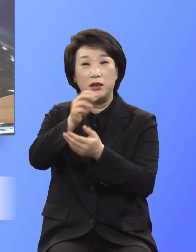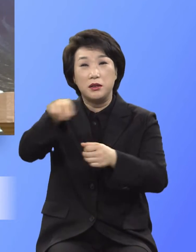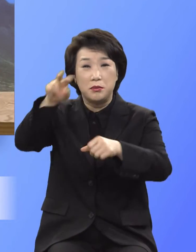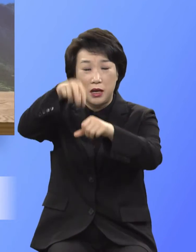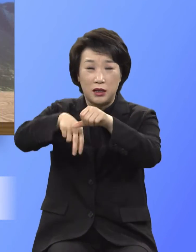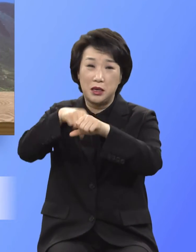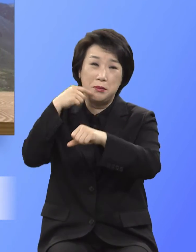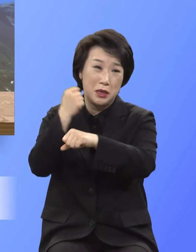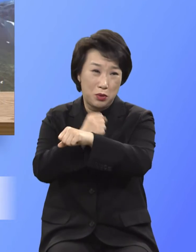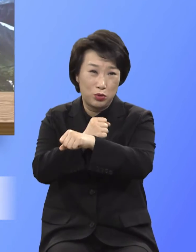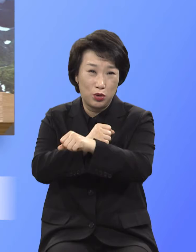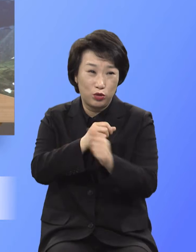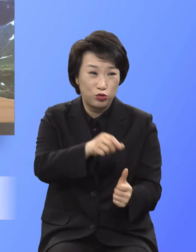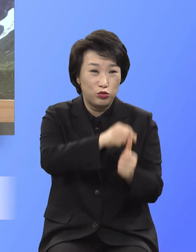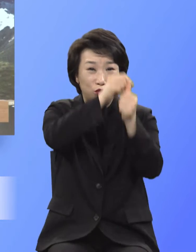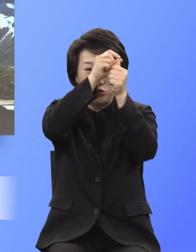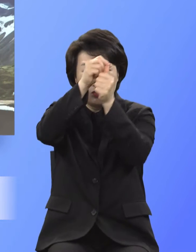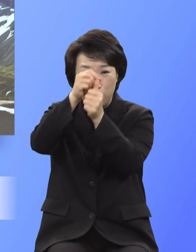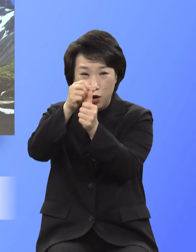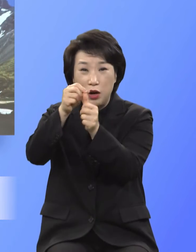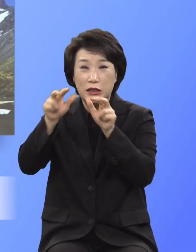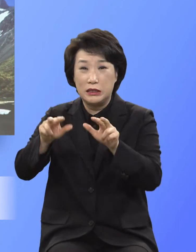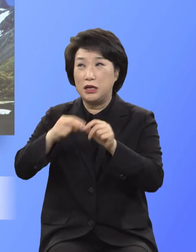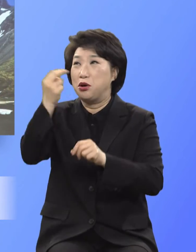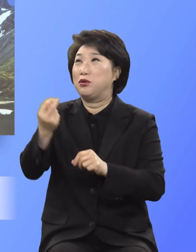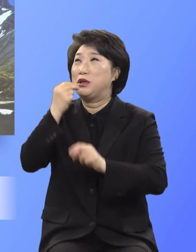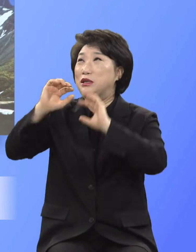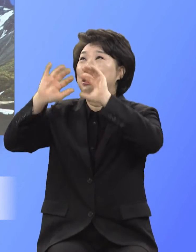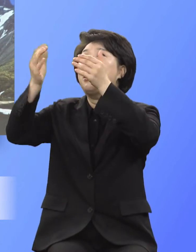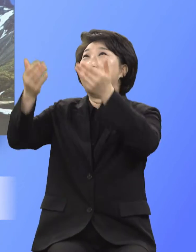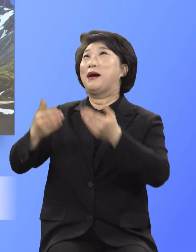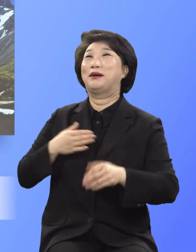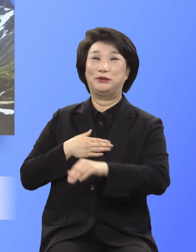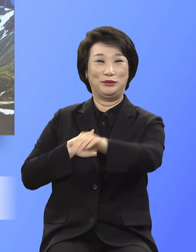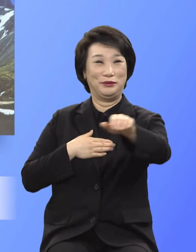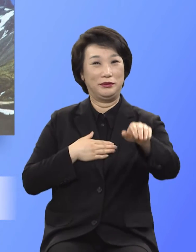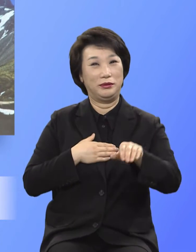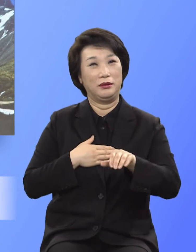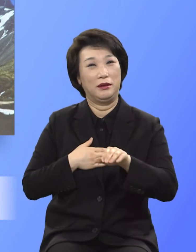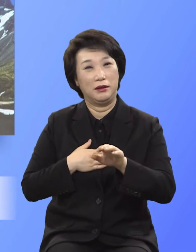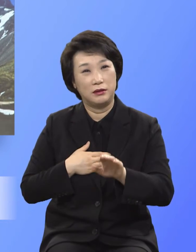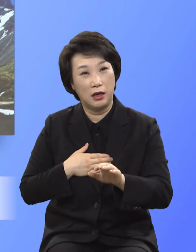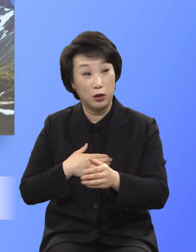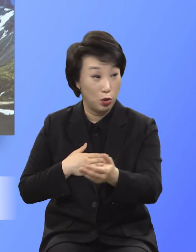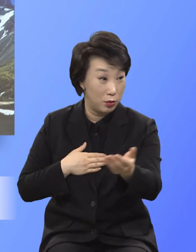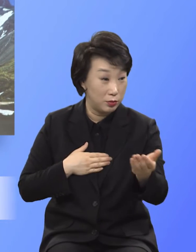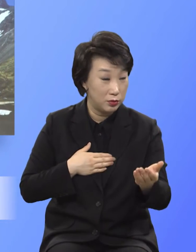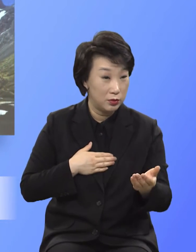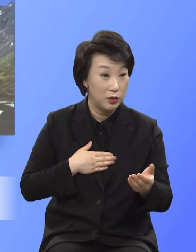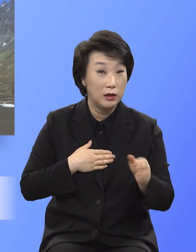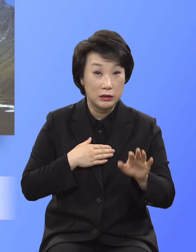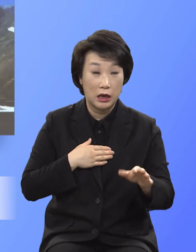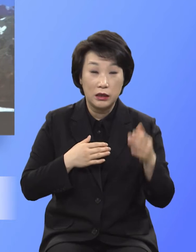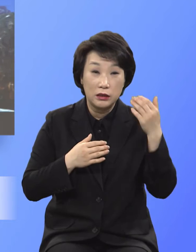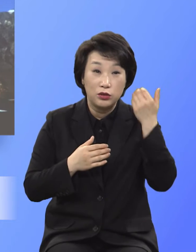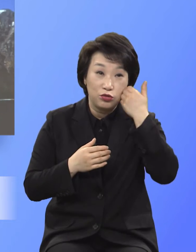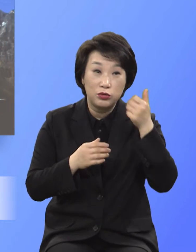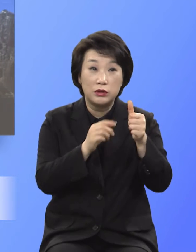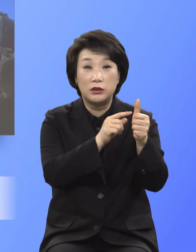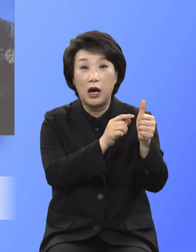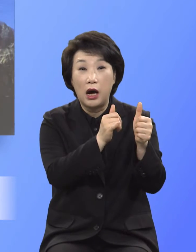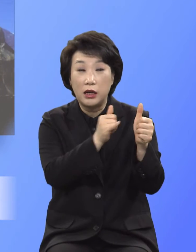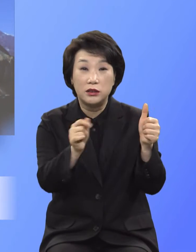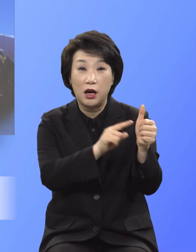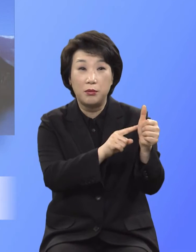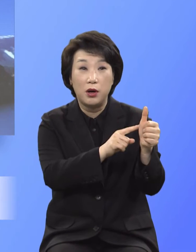십자가의 피로 구원받아 영생과 천국을 얻었으니 여러분, 사람 하나 죽으면 이자료가